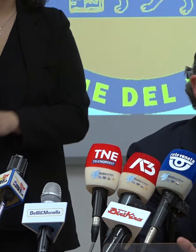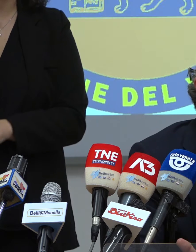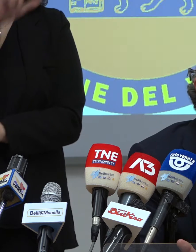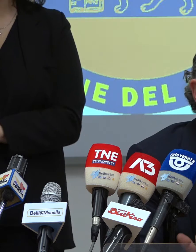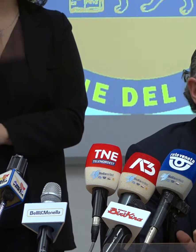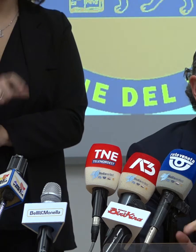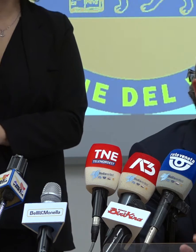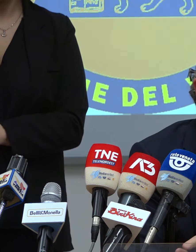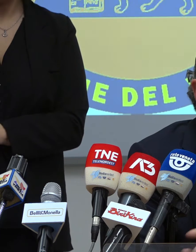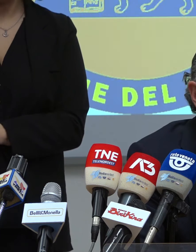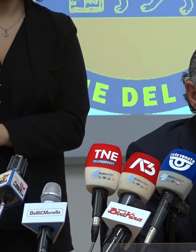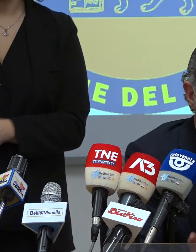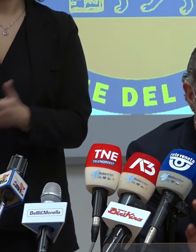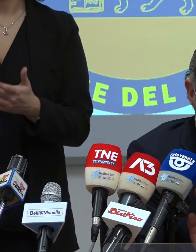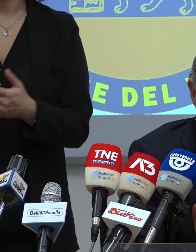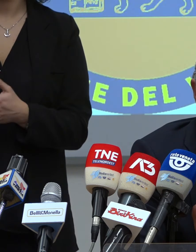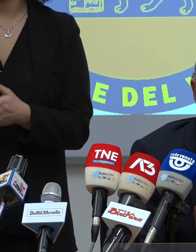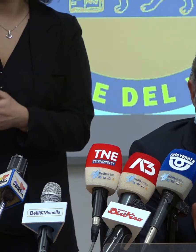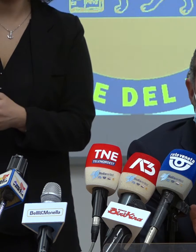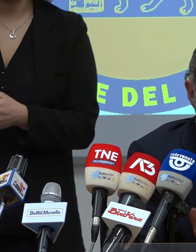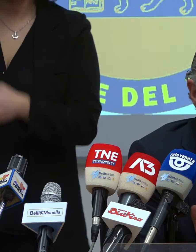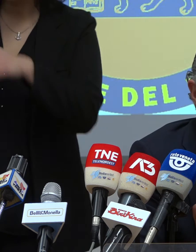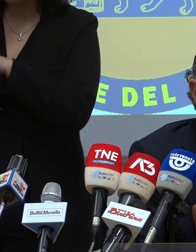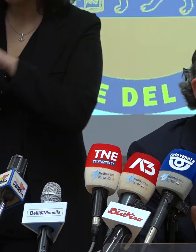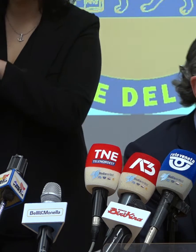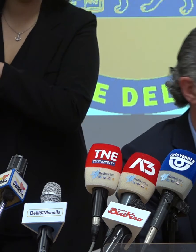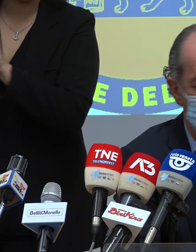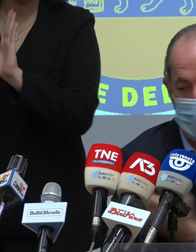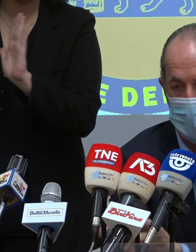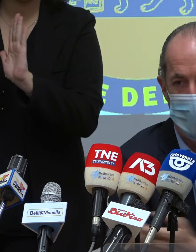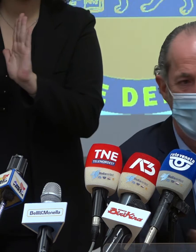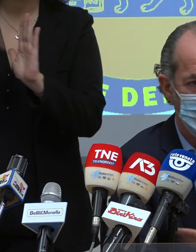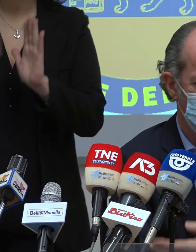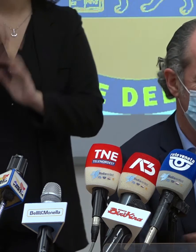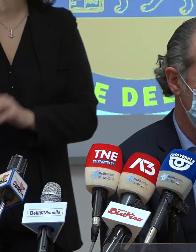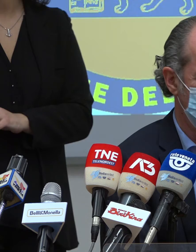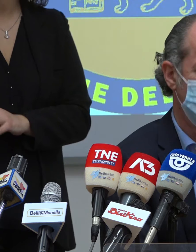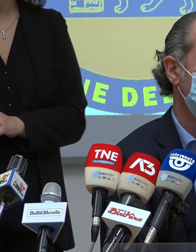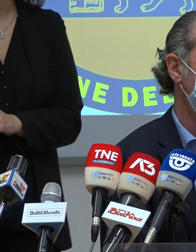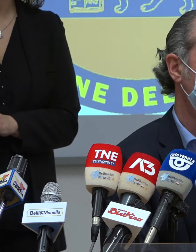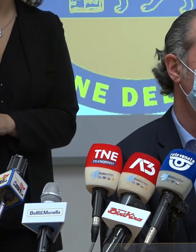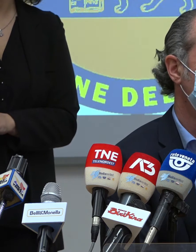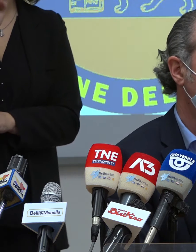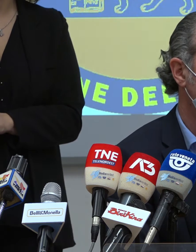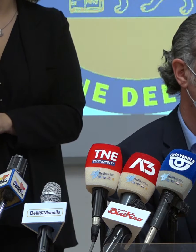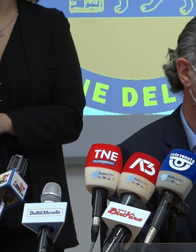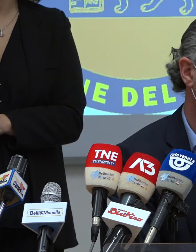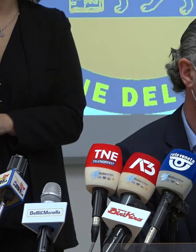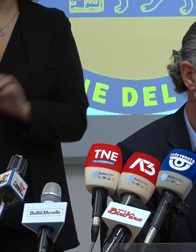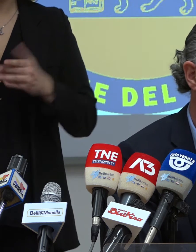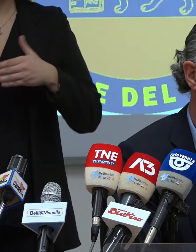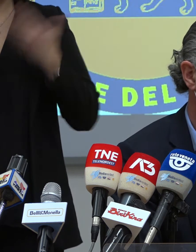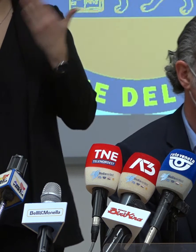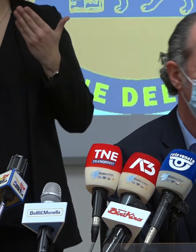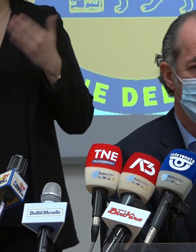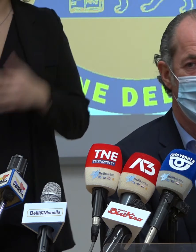la provvigione, la tangente, queste robe. Stiamo semplicemente cercando di capire, ne parlavamo anche prima con l'assessore, guardate, era l'argomento di questa mattina per